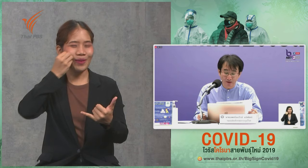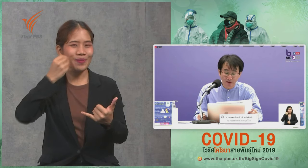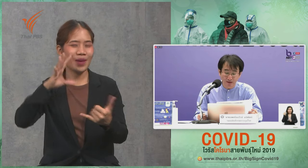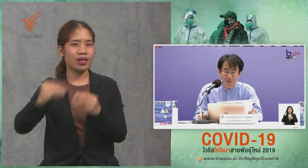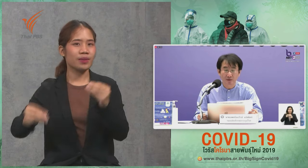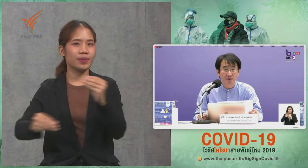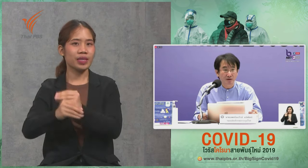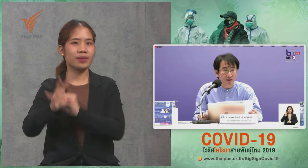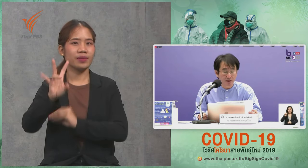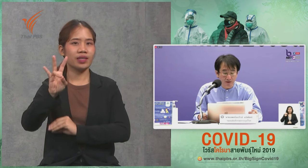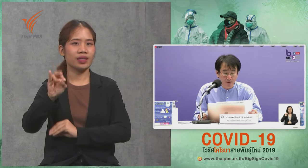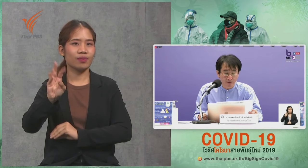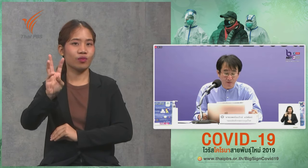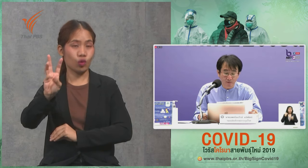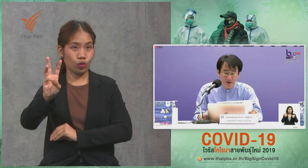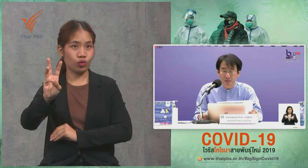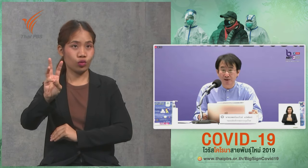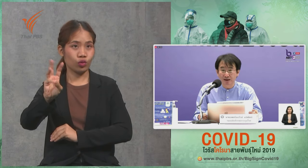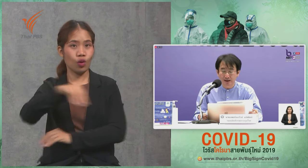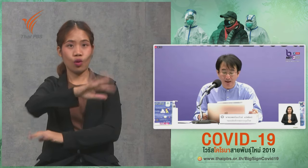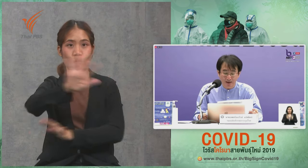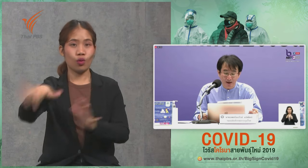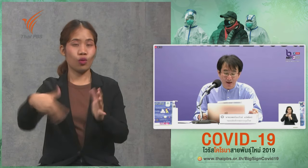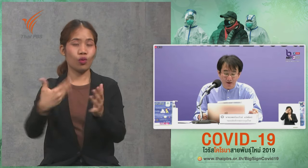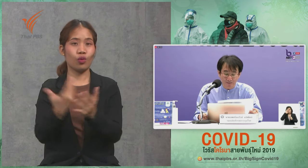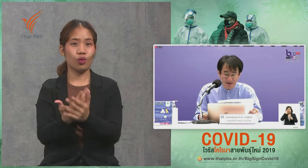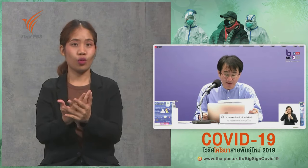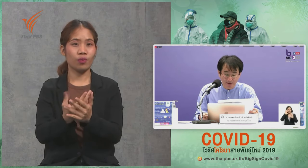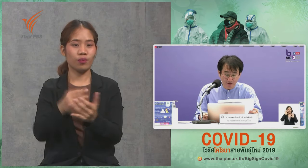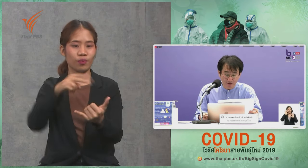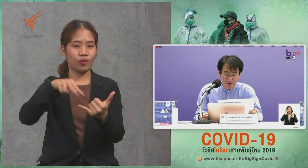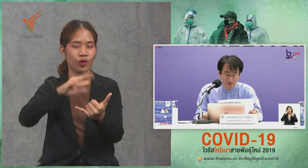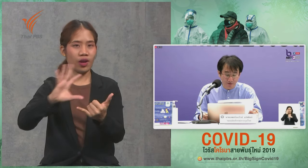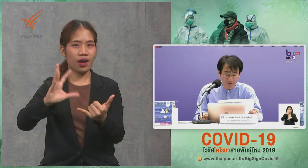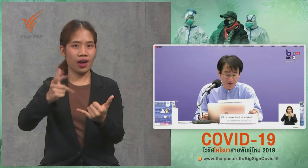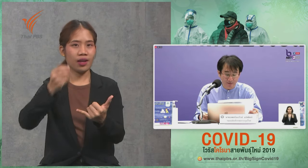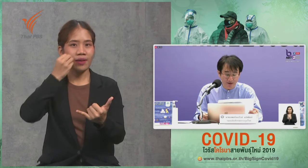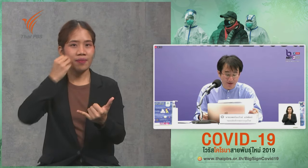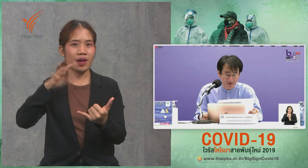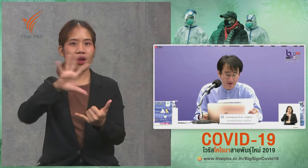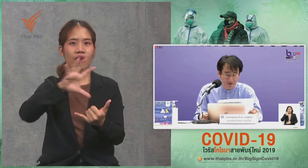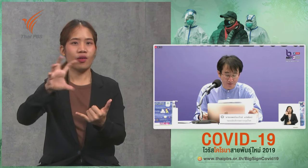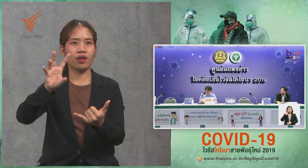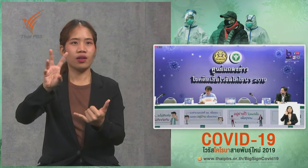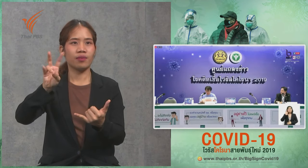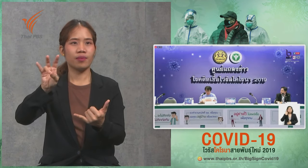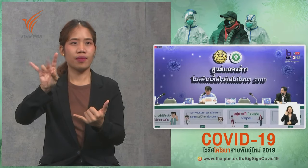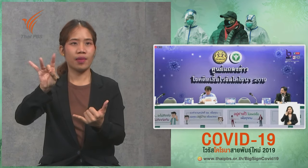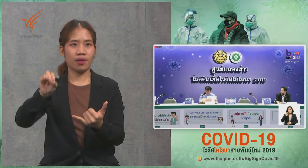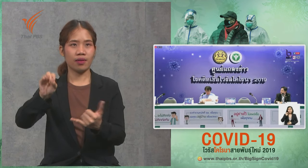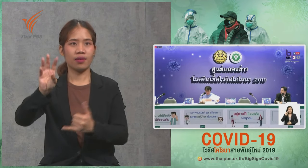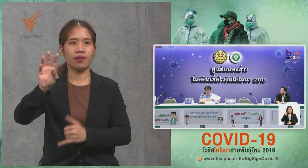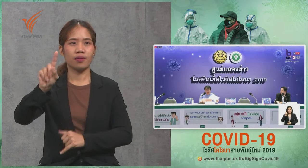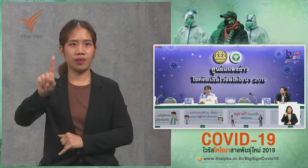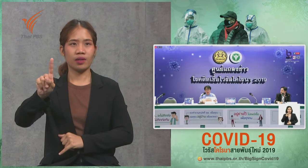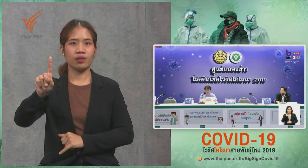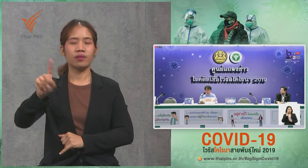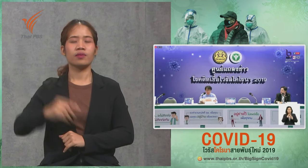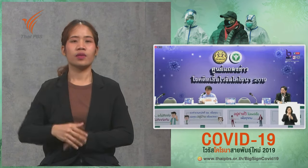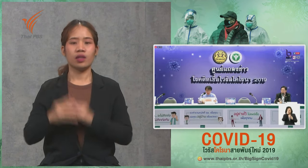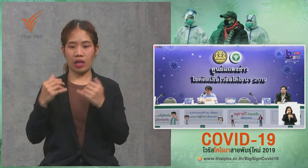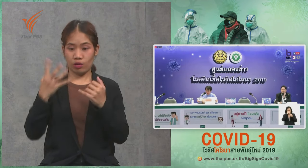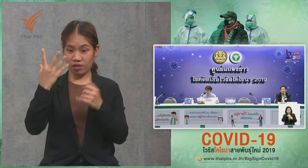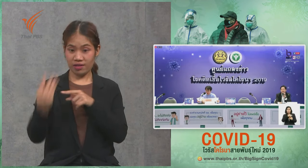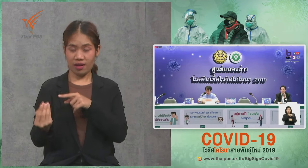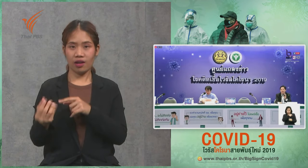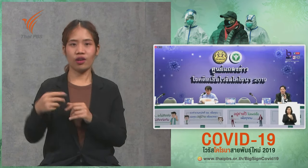คนนะครับตอนนี้เราก็มีผู้ป่วยกลับบ้านได้แล้ว581คนนะครับที่เหลือก็ยังอยู่ในโรงพยาบาลนะครับมี